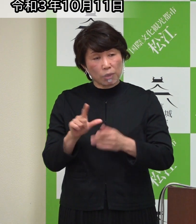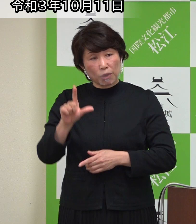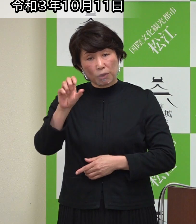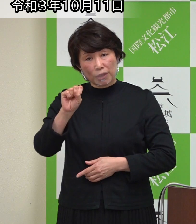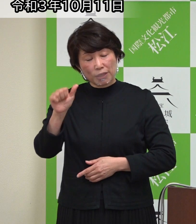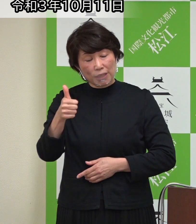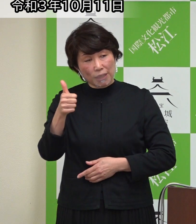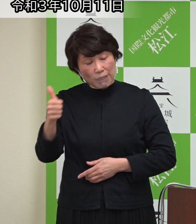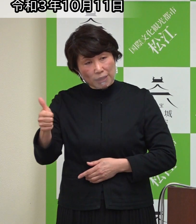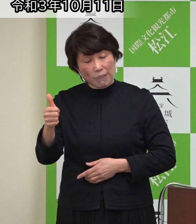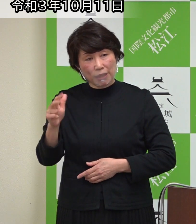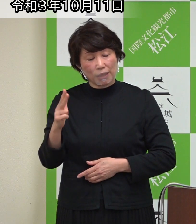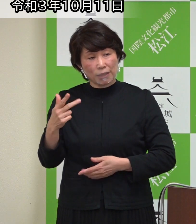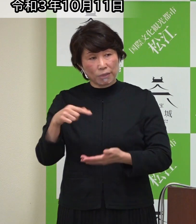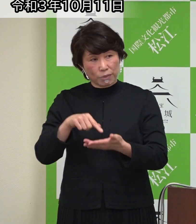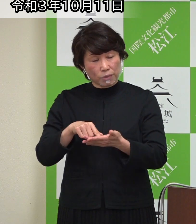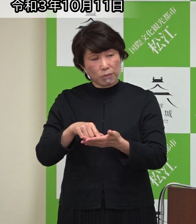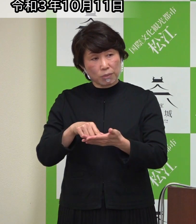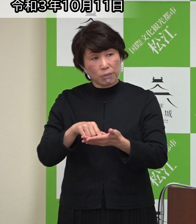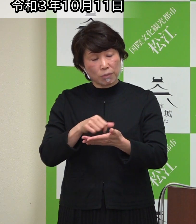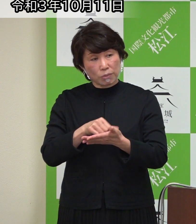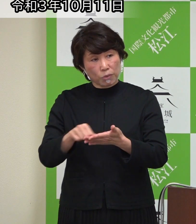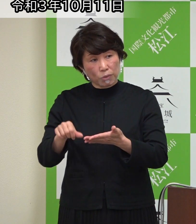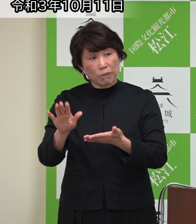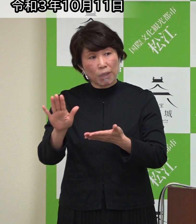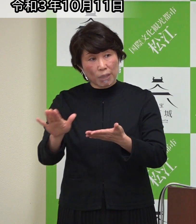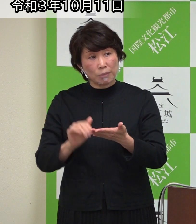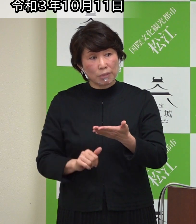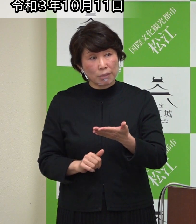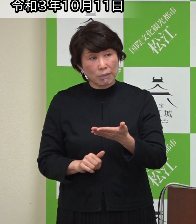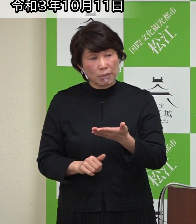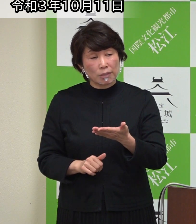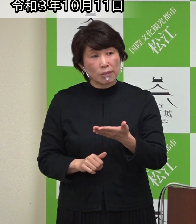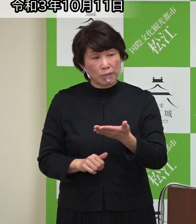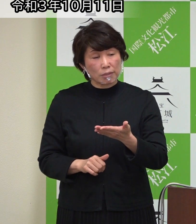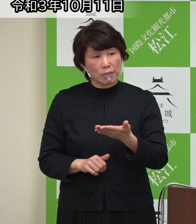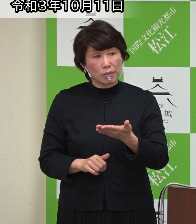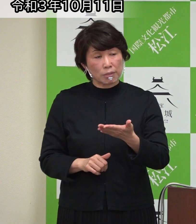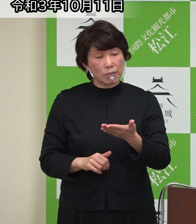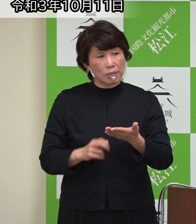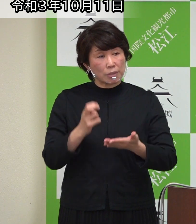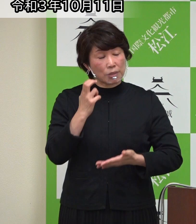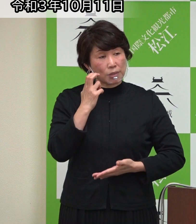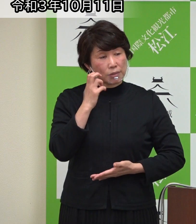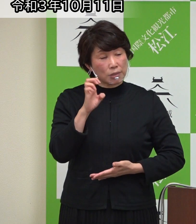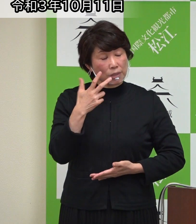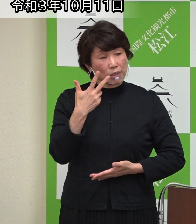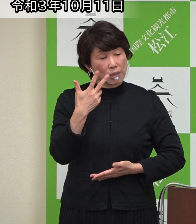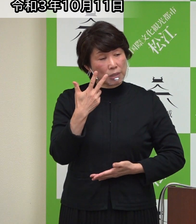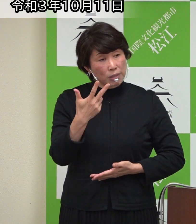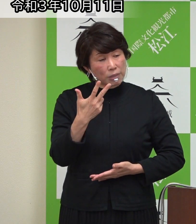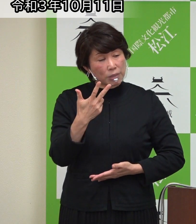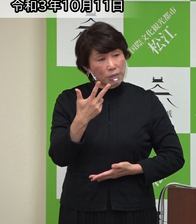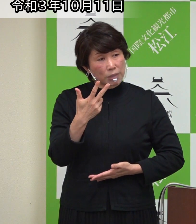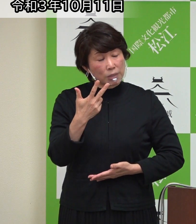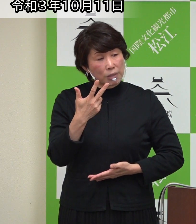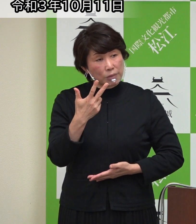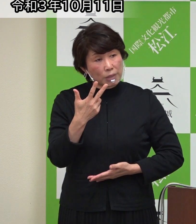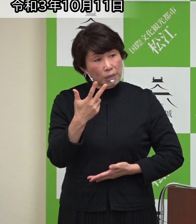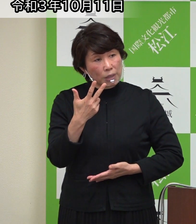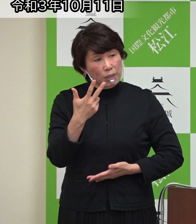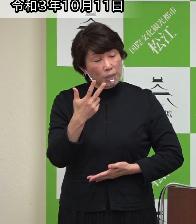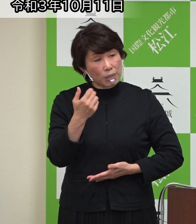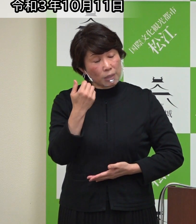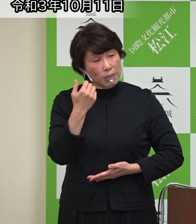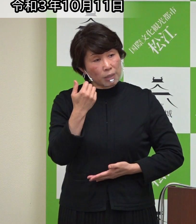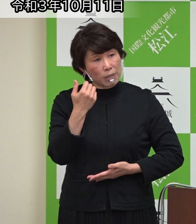、松江市のアカウントは多分秘書課の方が運営をされているのかなというふうにお見受けしているんですけれども、はい、